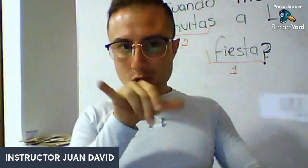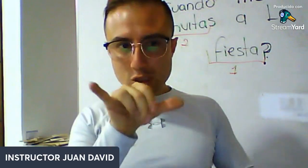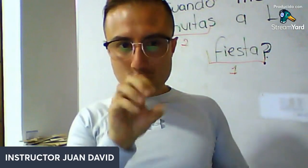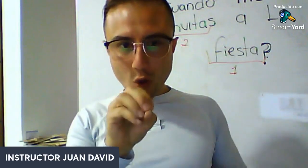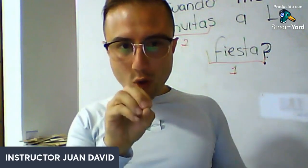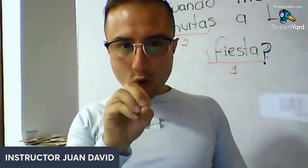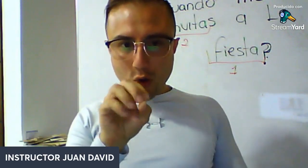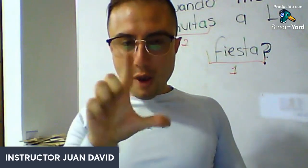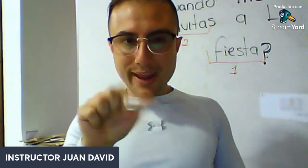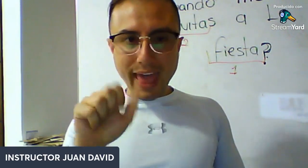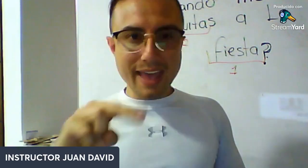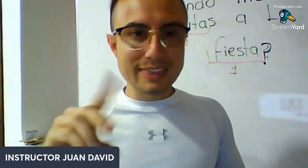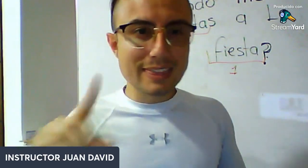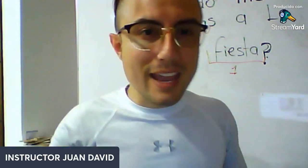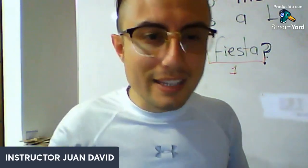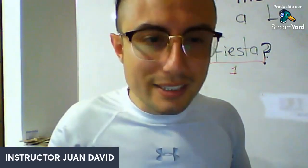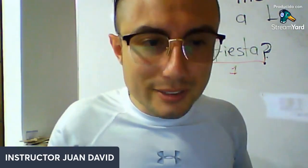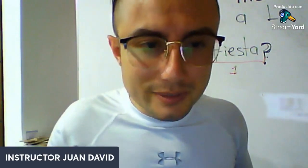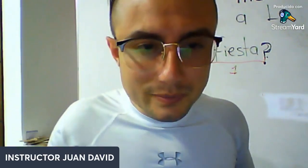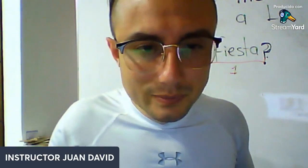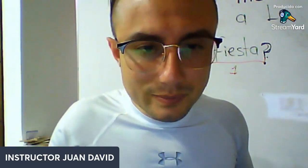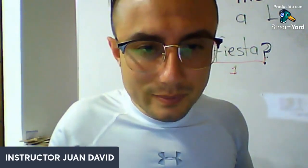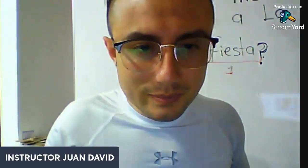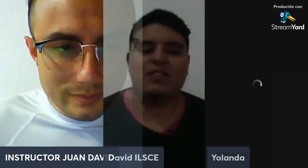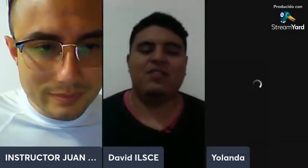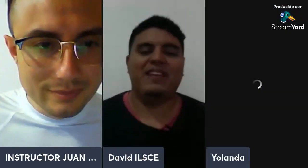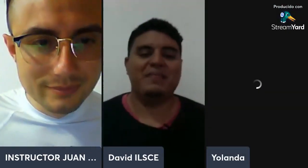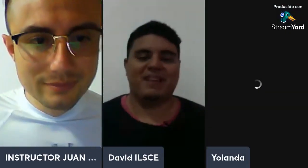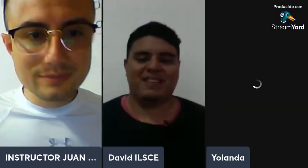vamos aquí tenemos a una juiciosa yolima